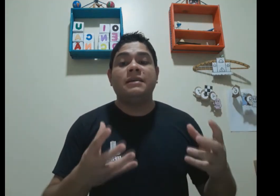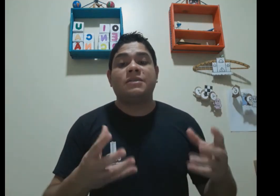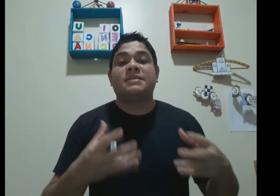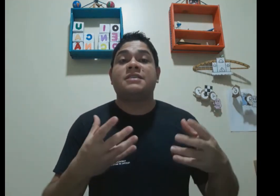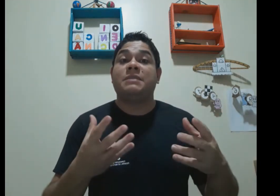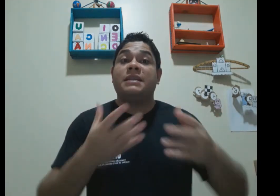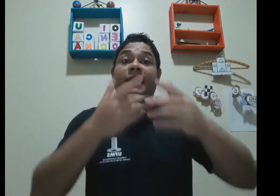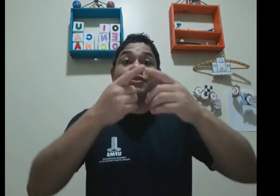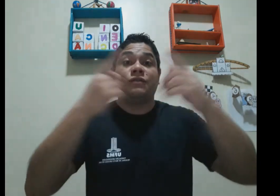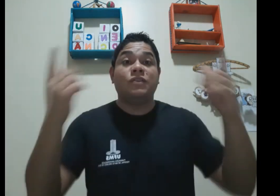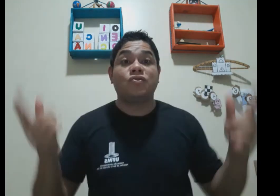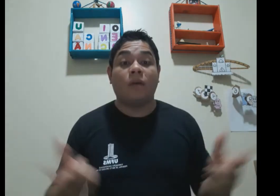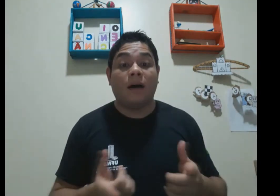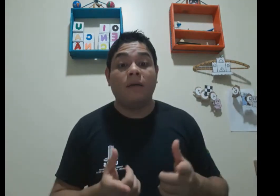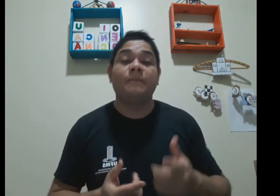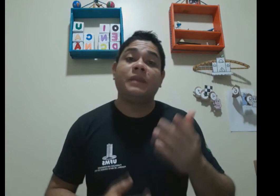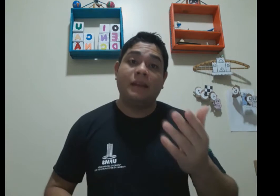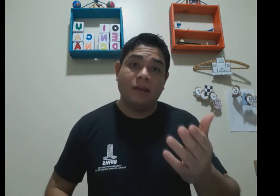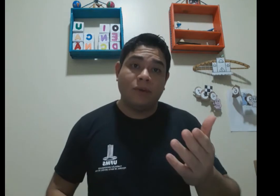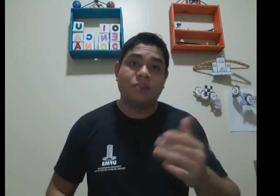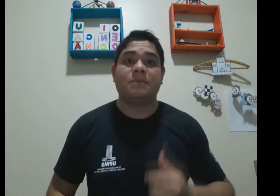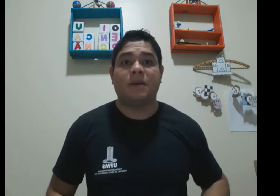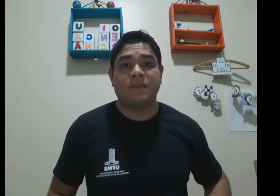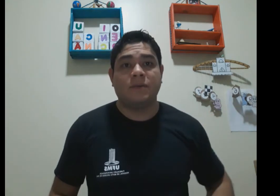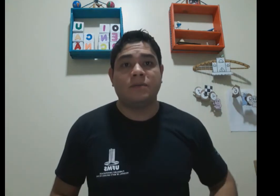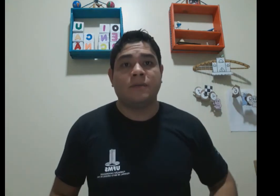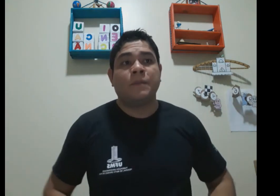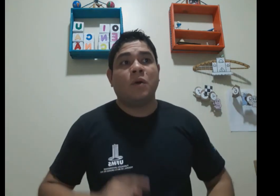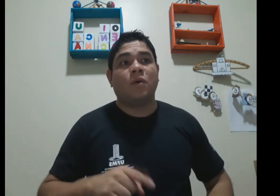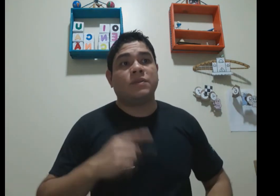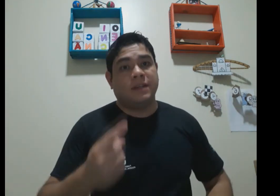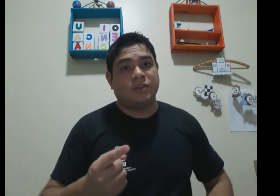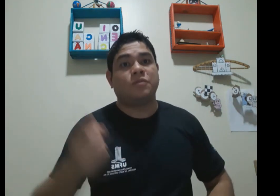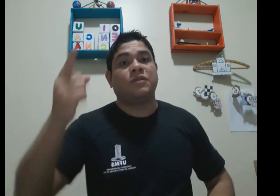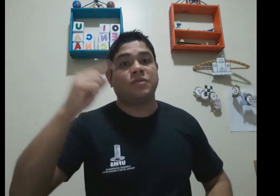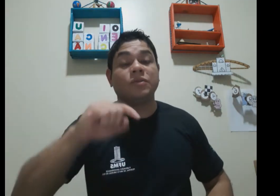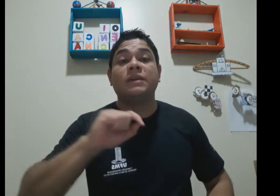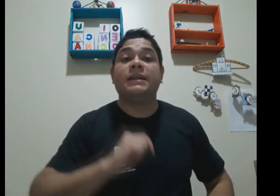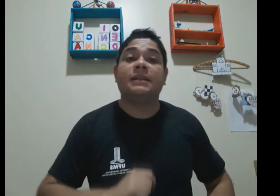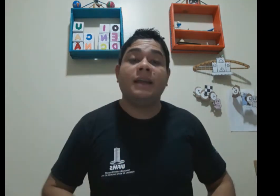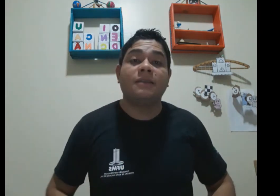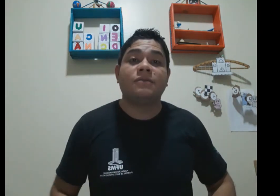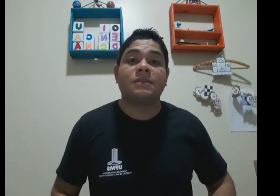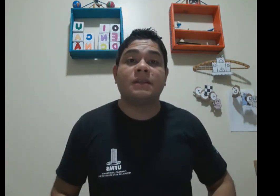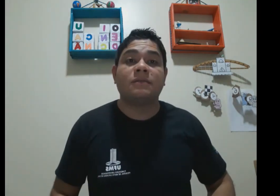possibilite acessibilidade visual e linguística para o seu aluno. Ou seja, o professor ele tem a função